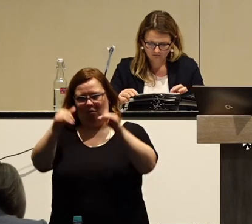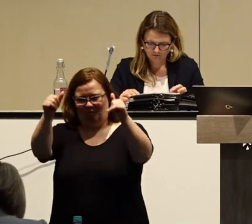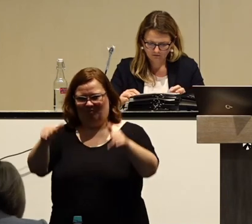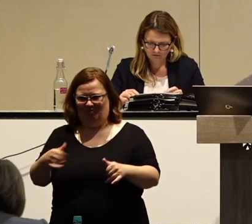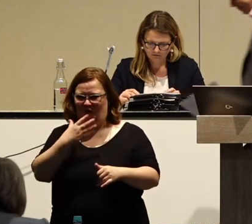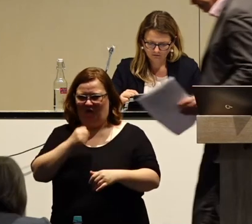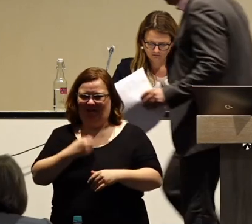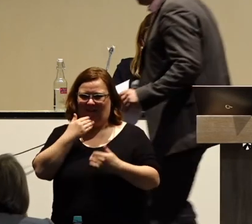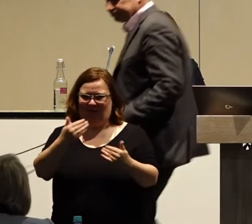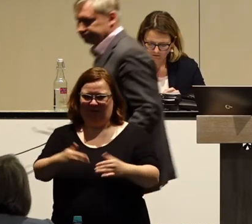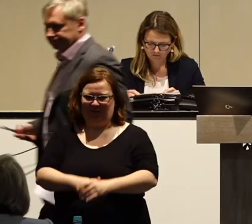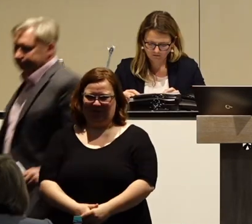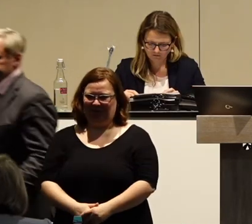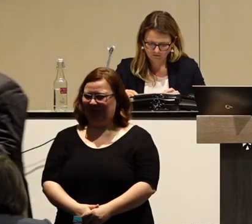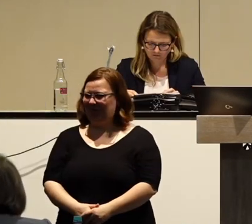Dankeschön.